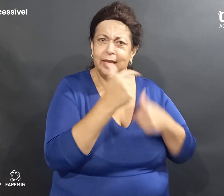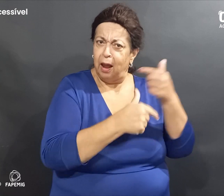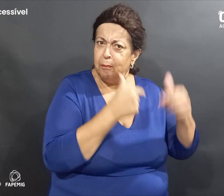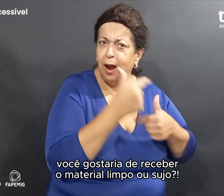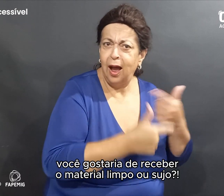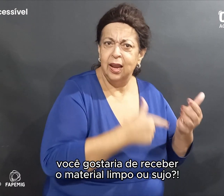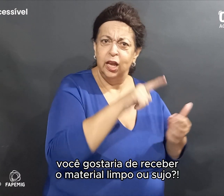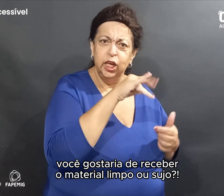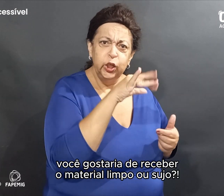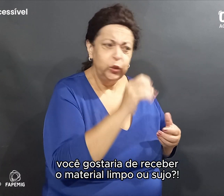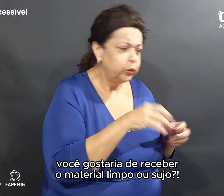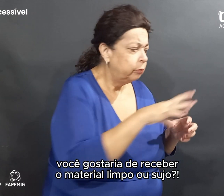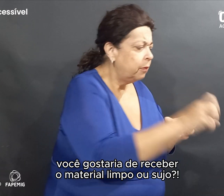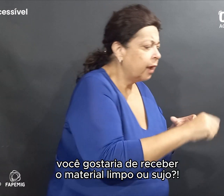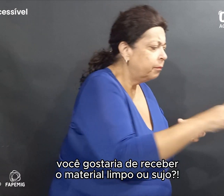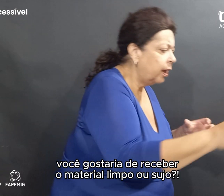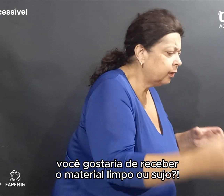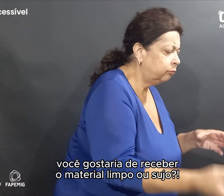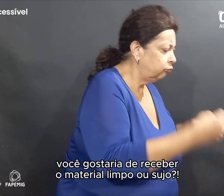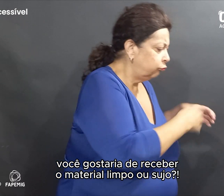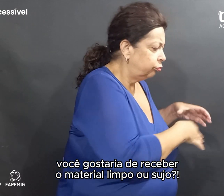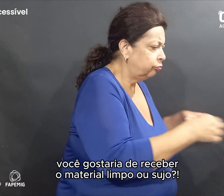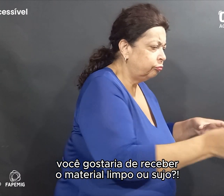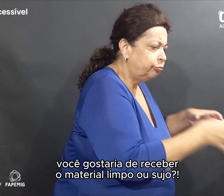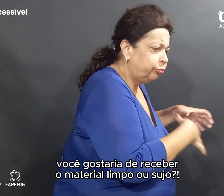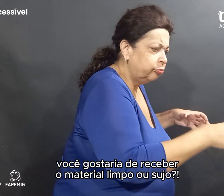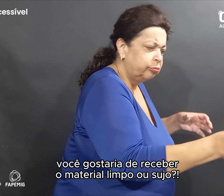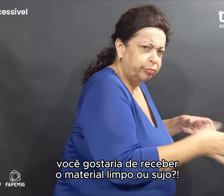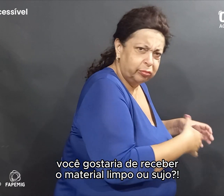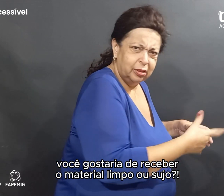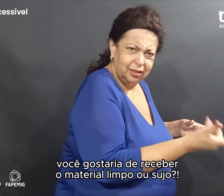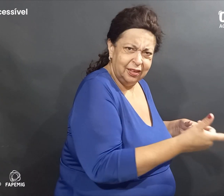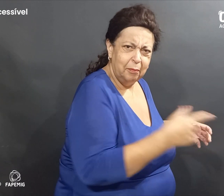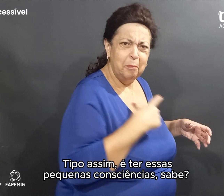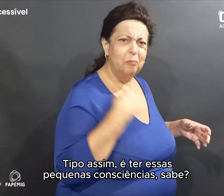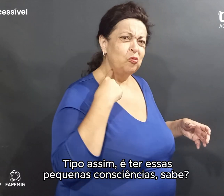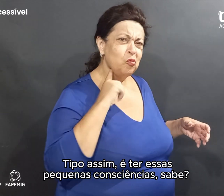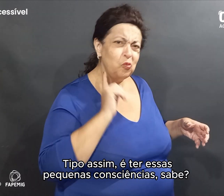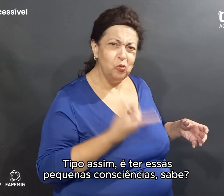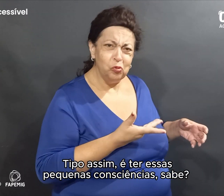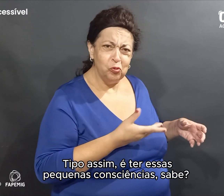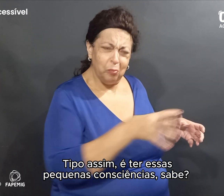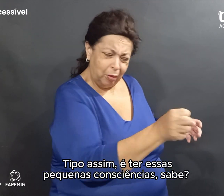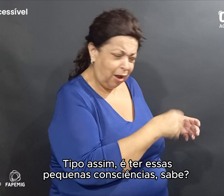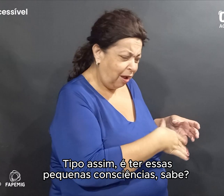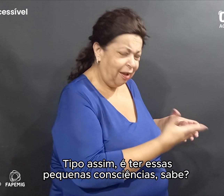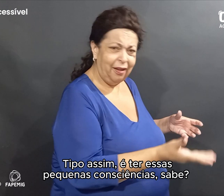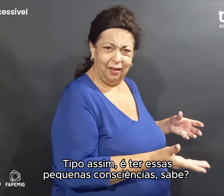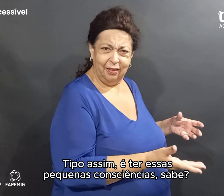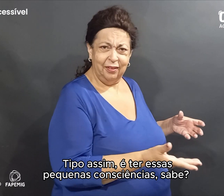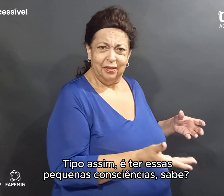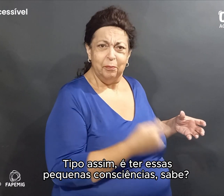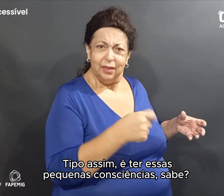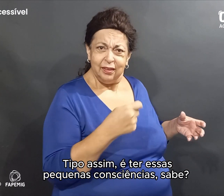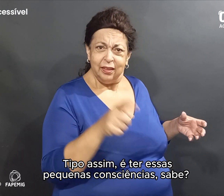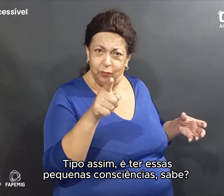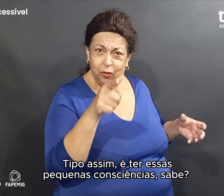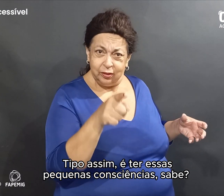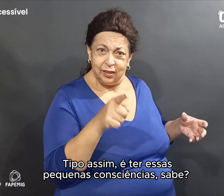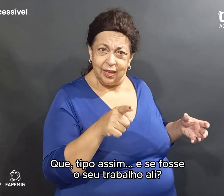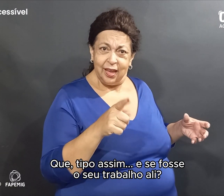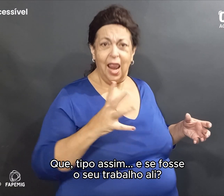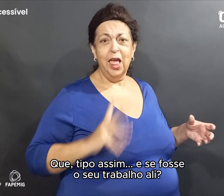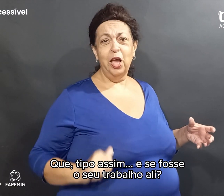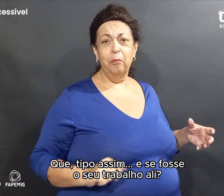nisso, você gostaria de receber o material limpo ou sujo? Tipo assim, é ter essas pequenas